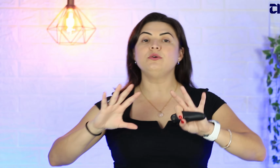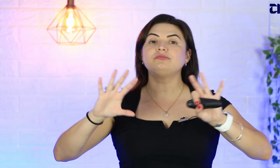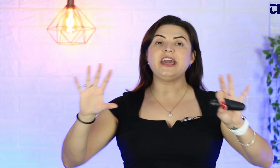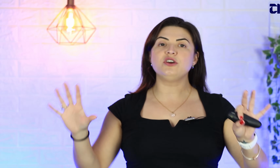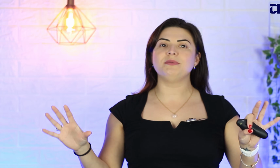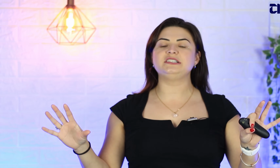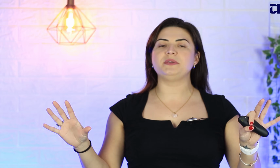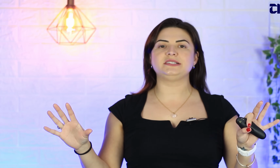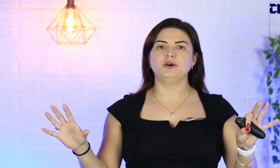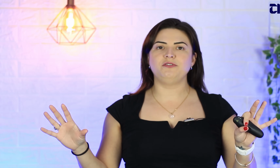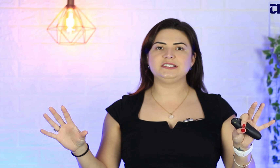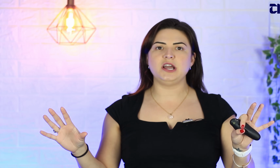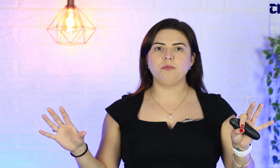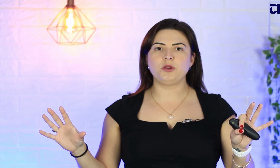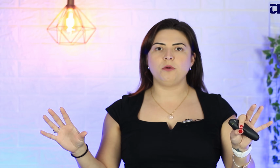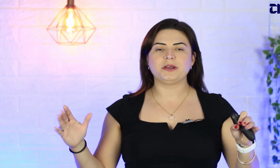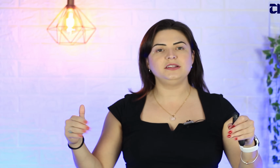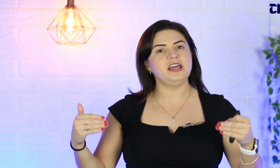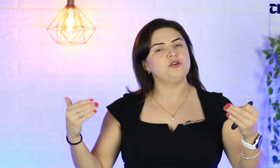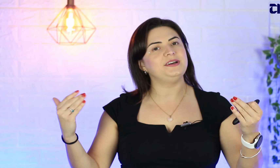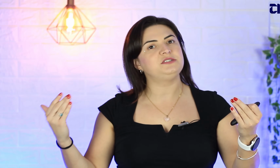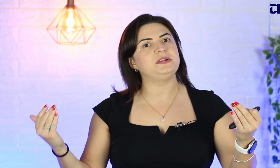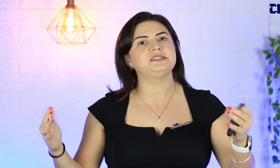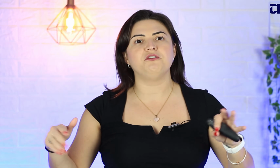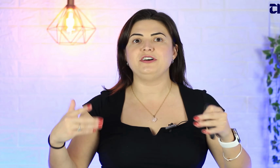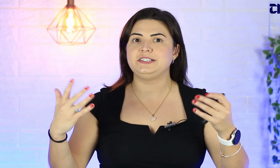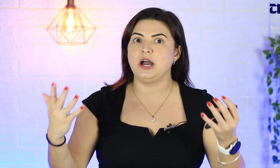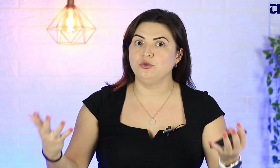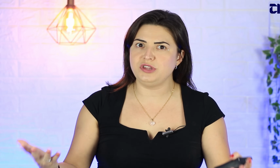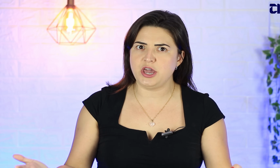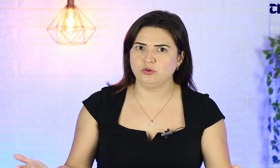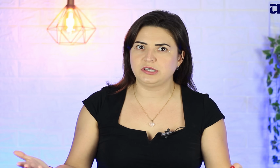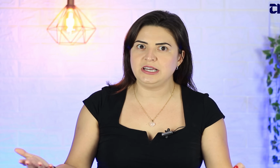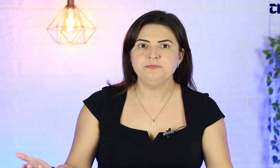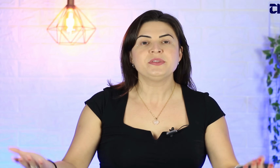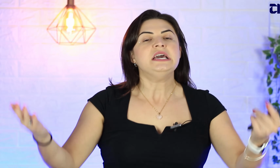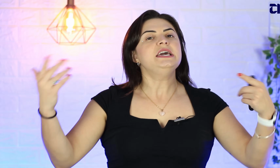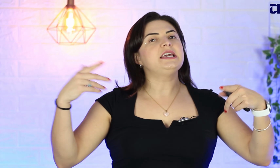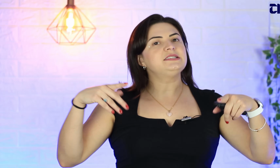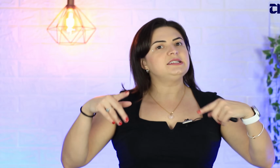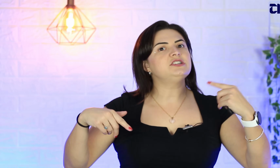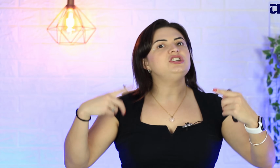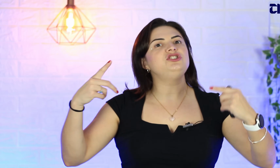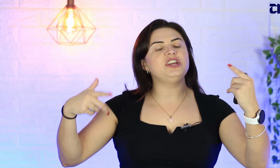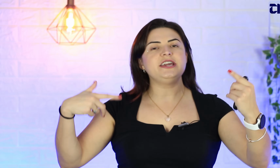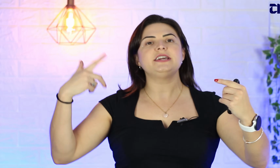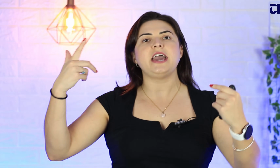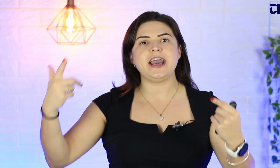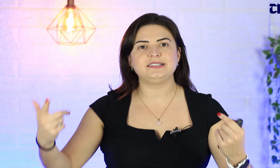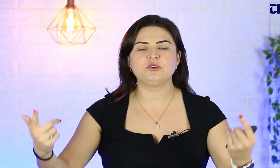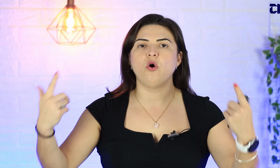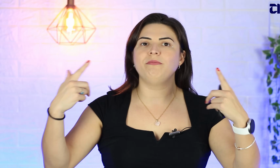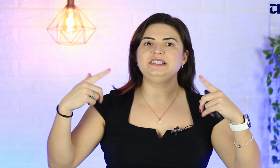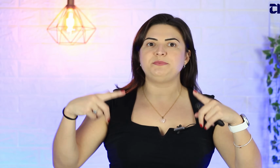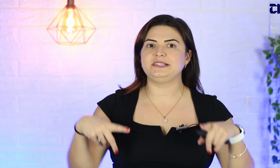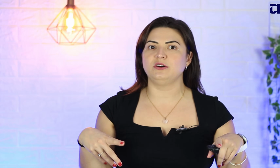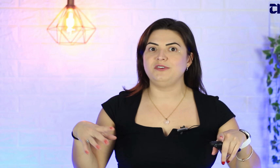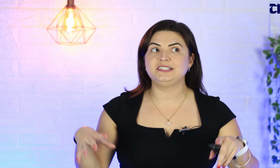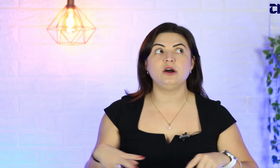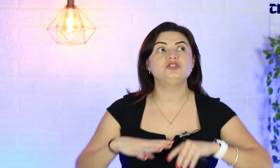não têm uma expressão facial própria. Que têm uma expressão facial neutra. E que, às vezes, a gente enriquece com uma expressão facial